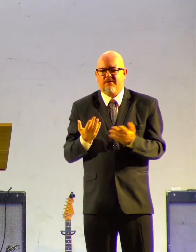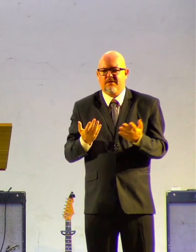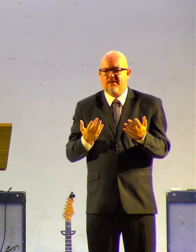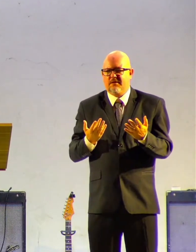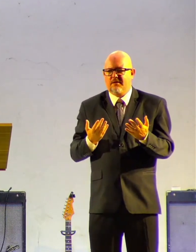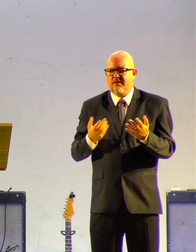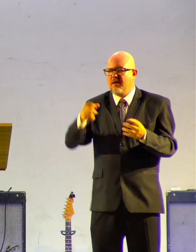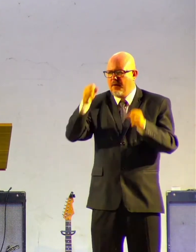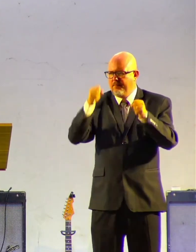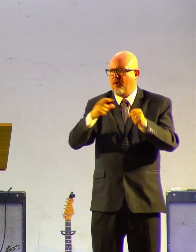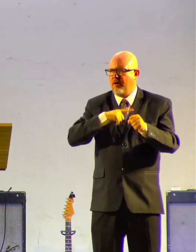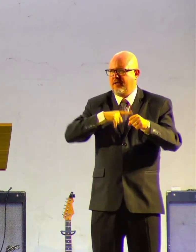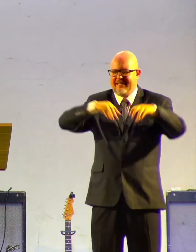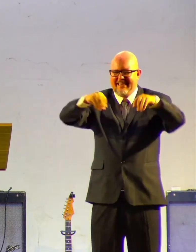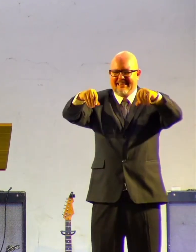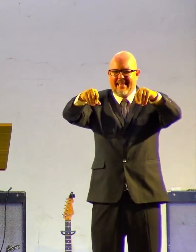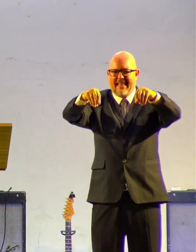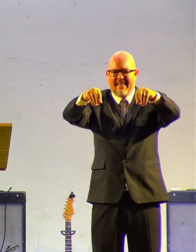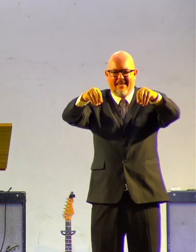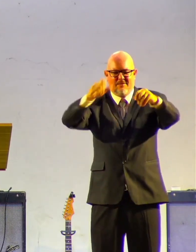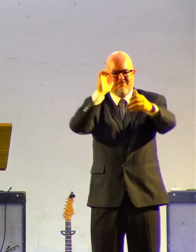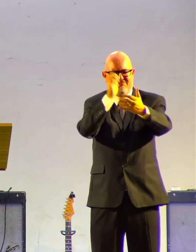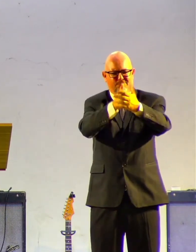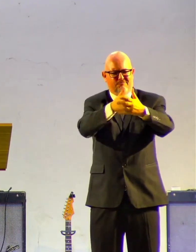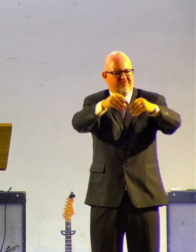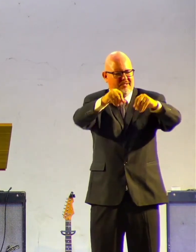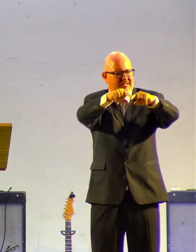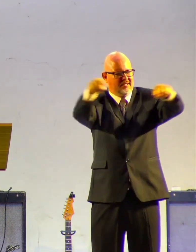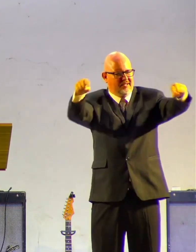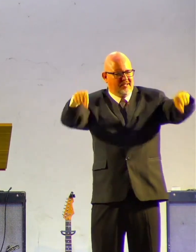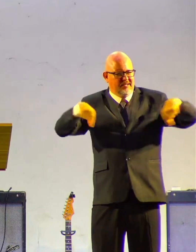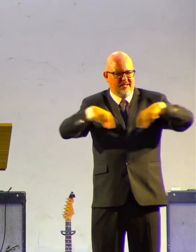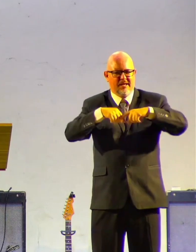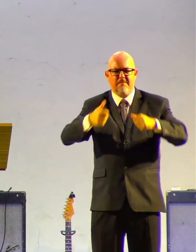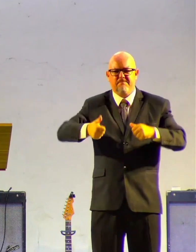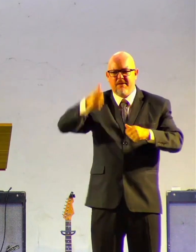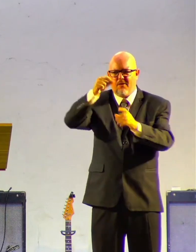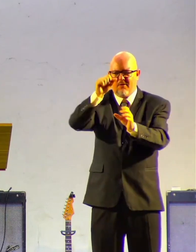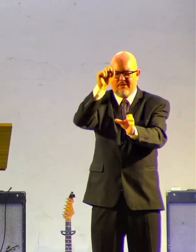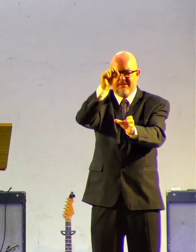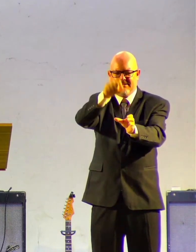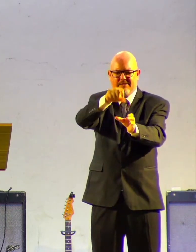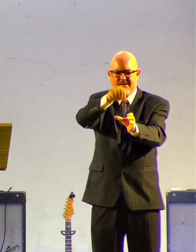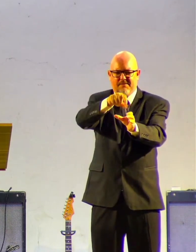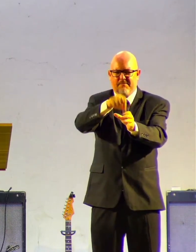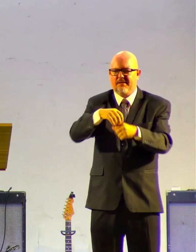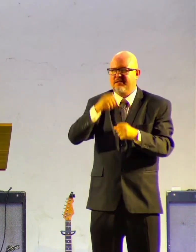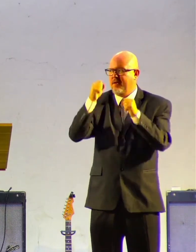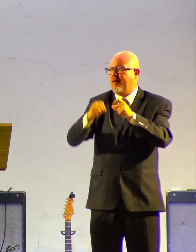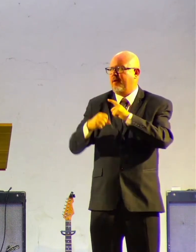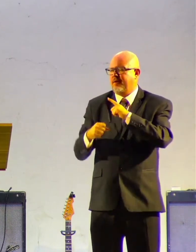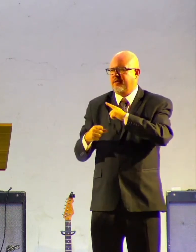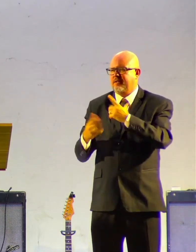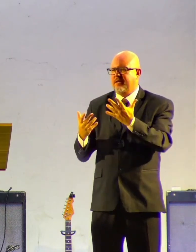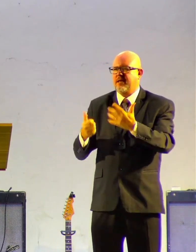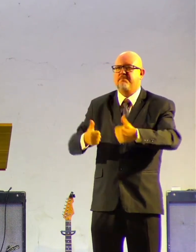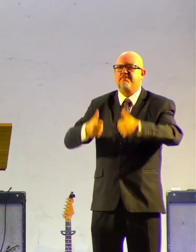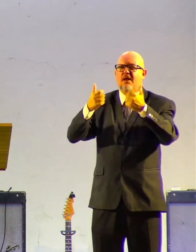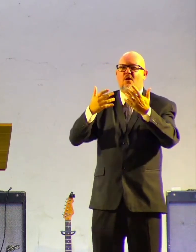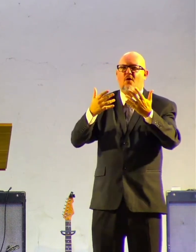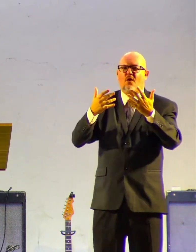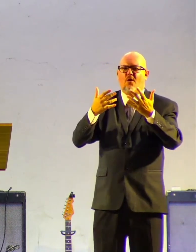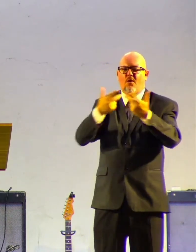Você pode ter o melhor terreno, você pode ter a melhor semente, você pode ter os